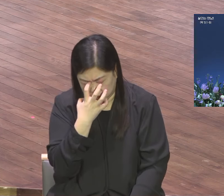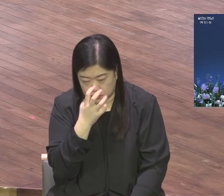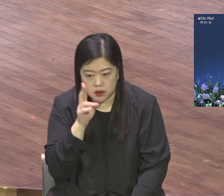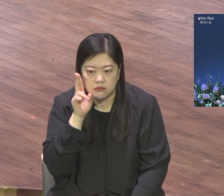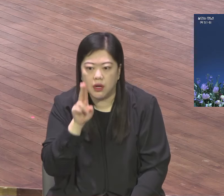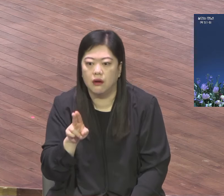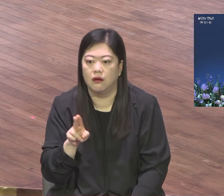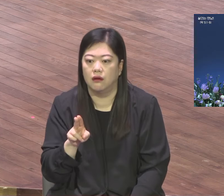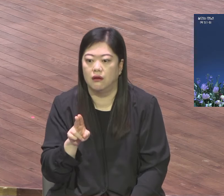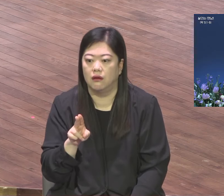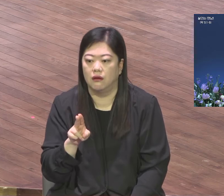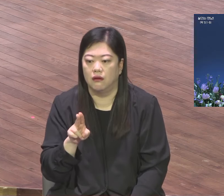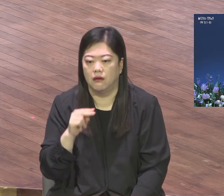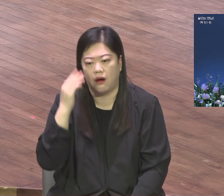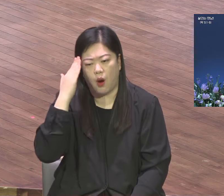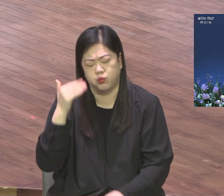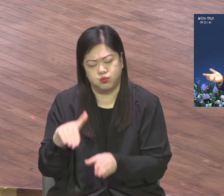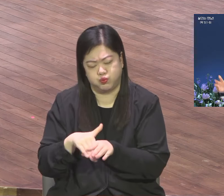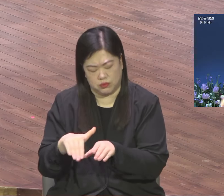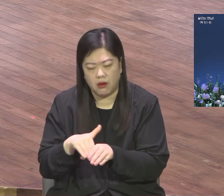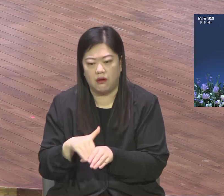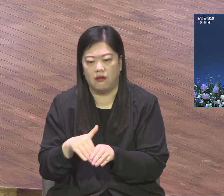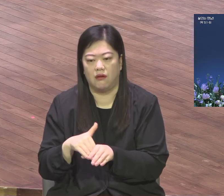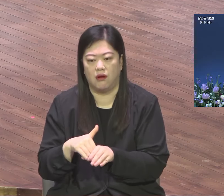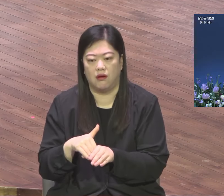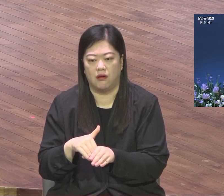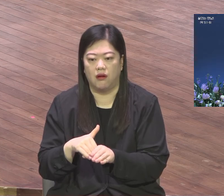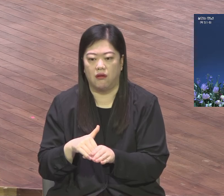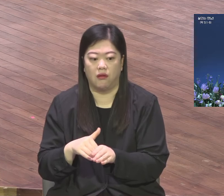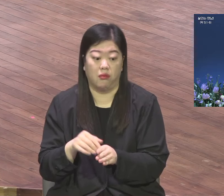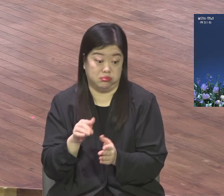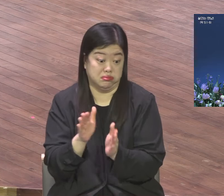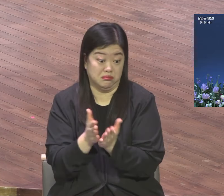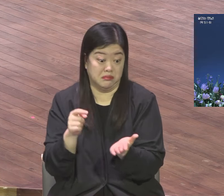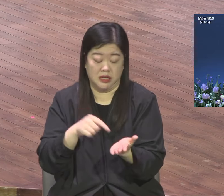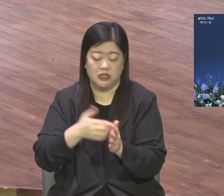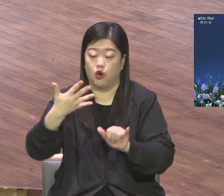항상 실패의 느낌을 갖고 산다.